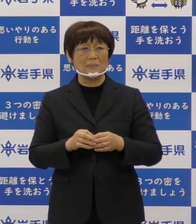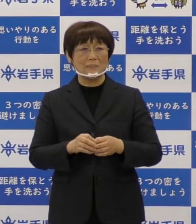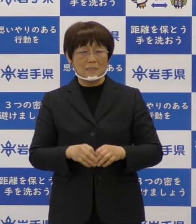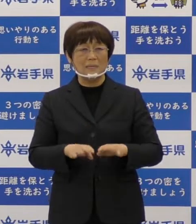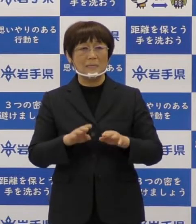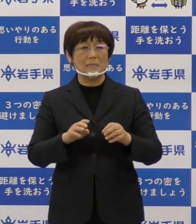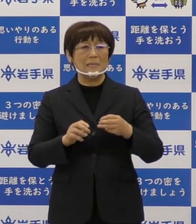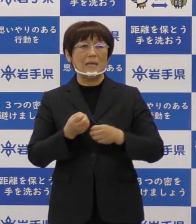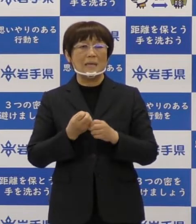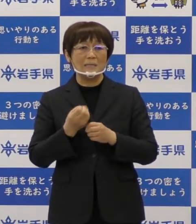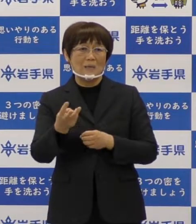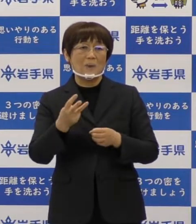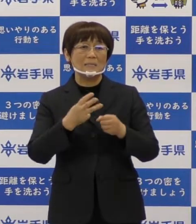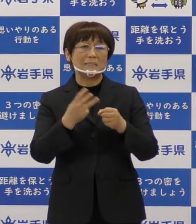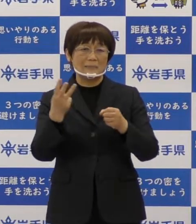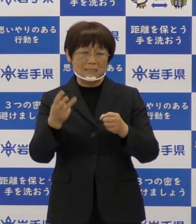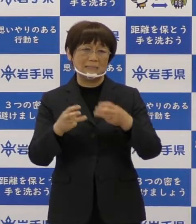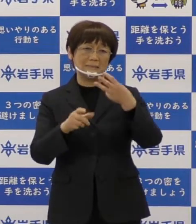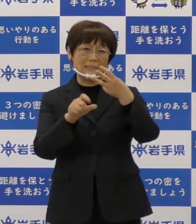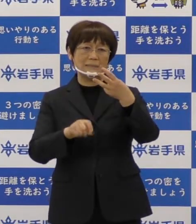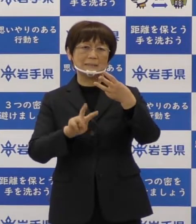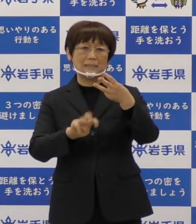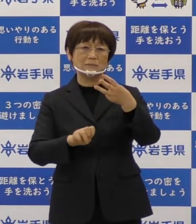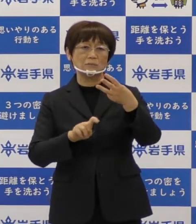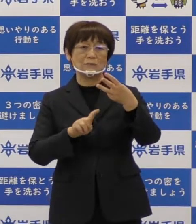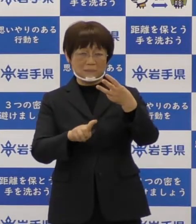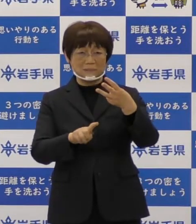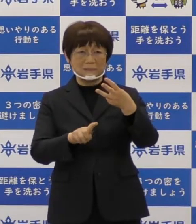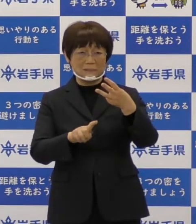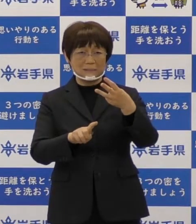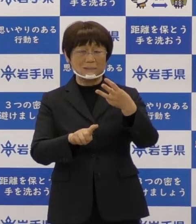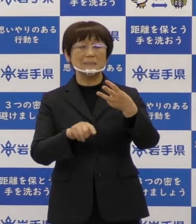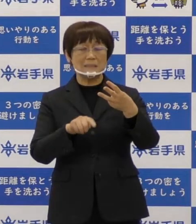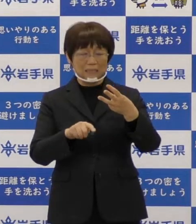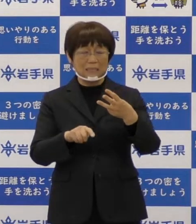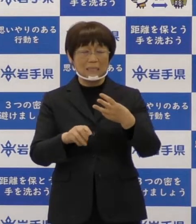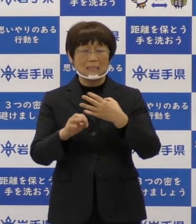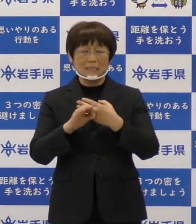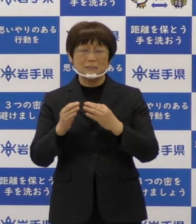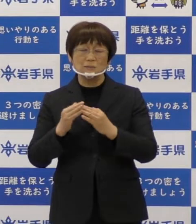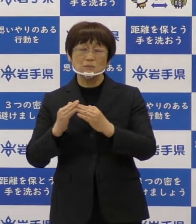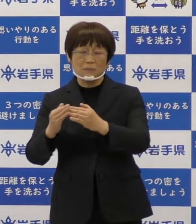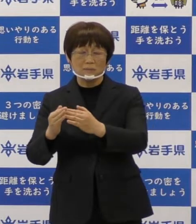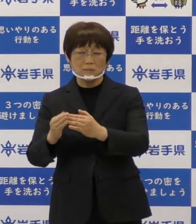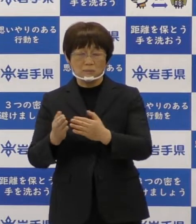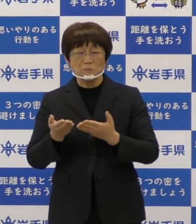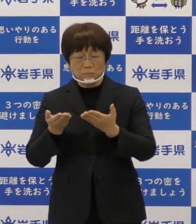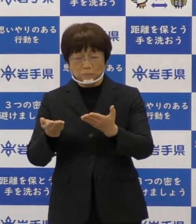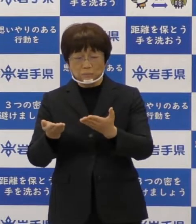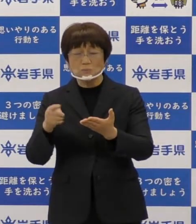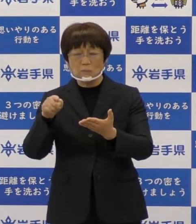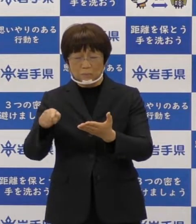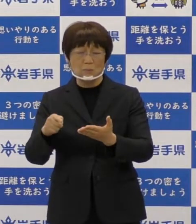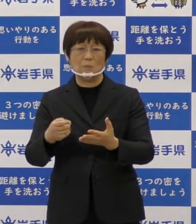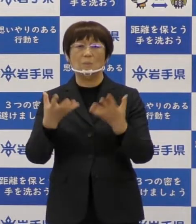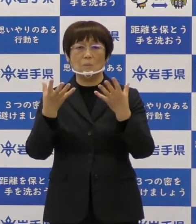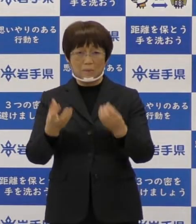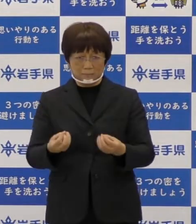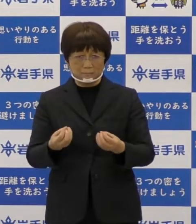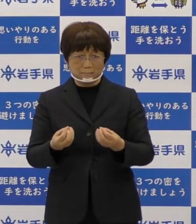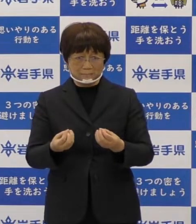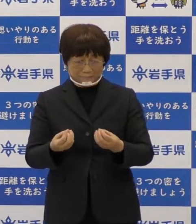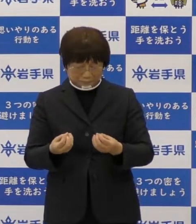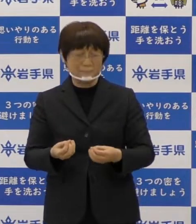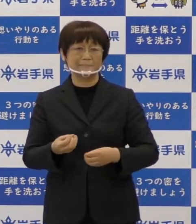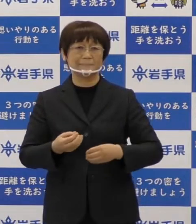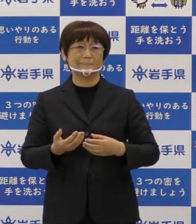県被災者の方々へのすべての高級仮設住宅の提供を終了しました。以上です。